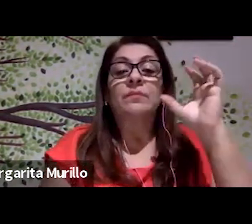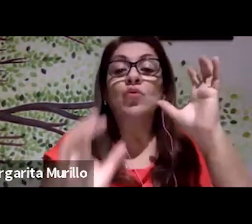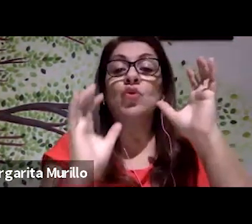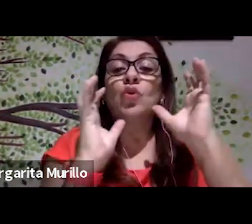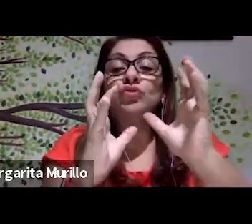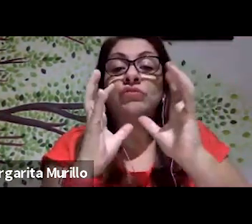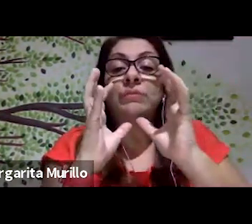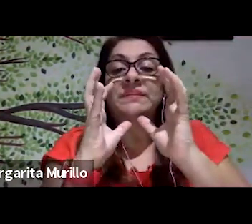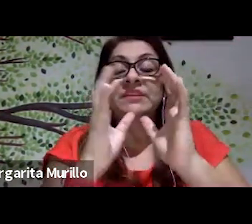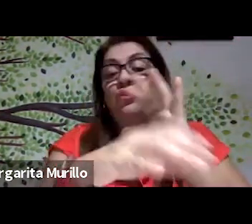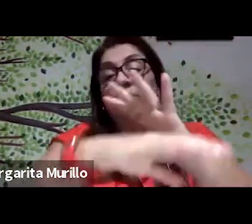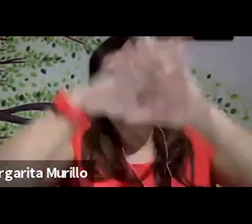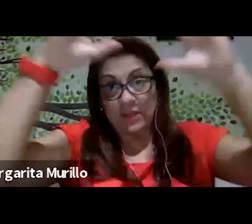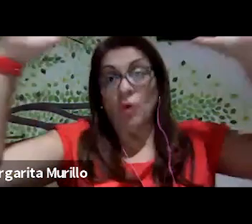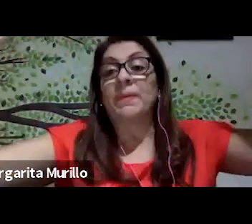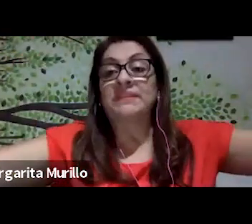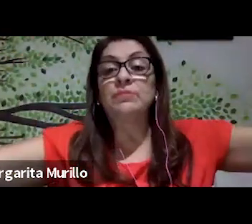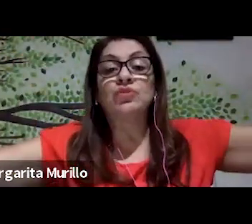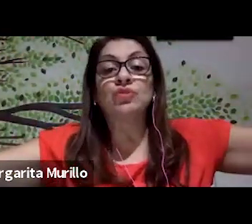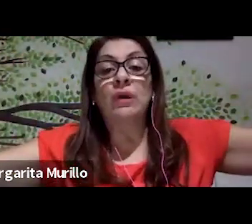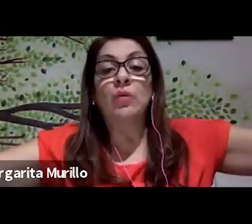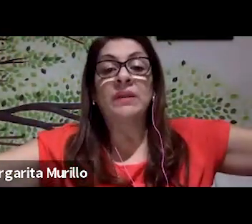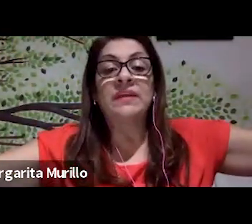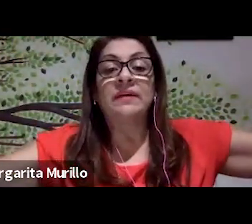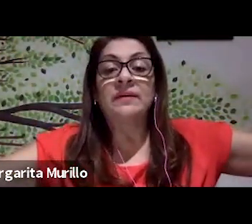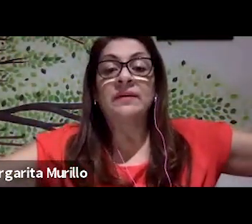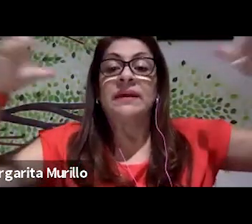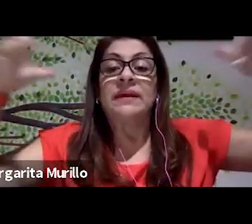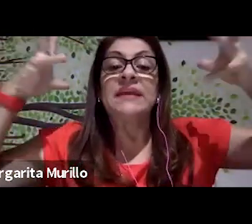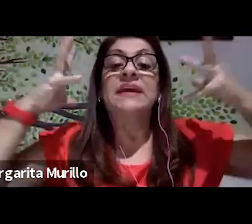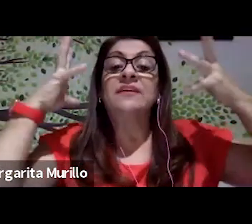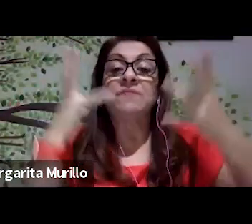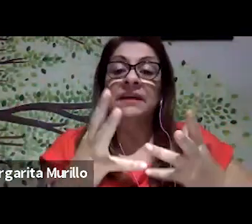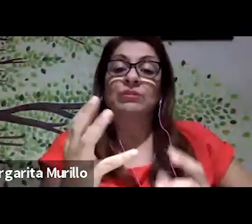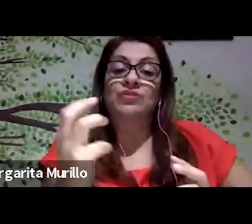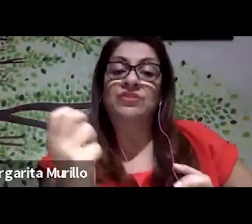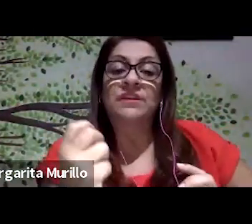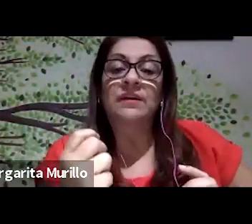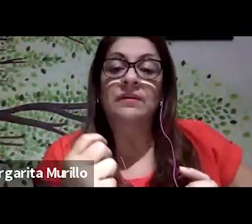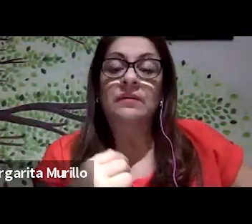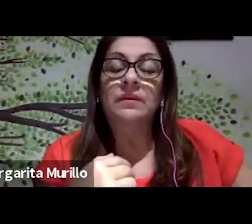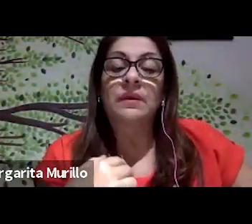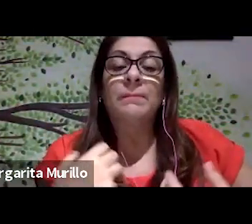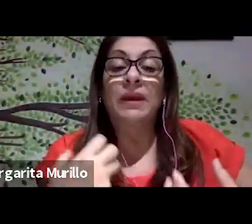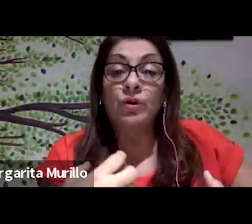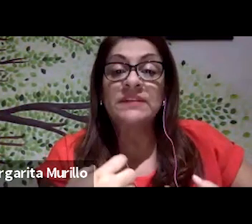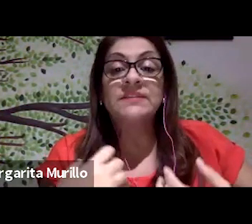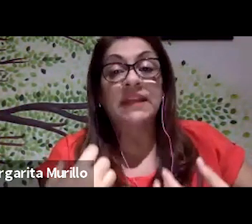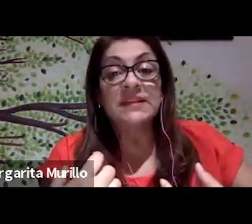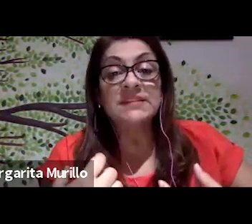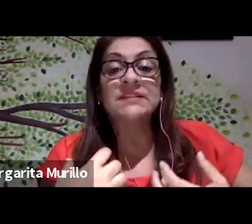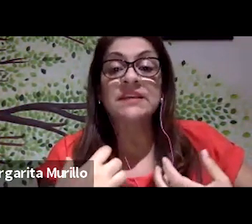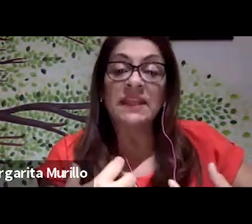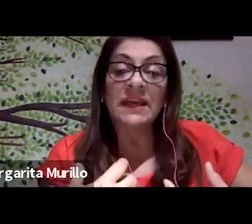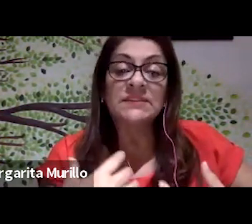un conjunto de representaciones que compartimos con toda la humanidad y que definen a una sociedad valores